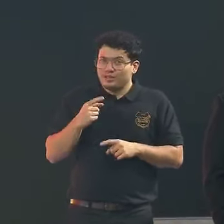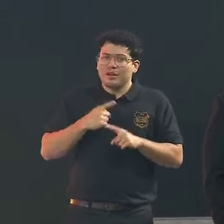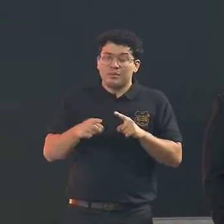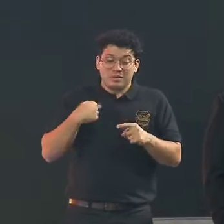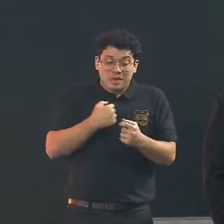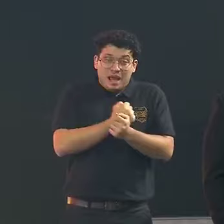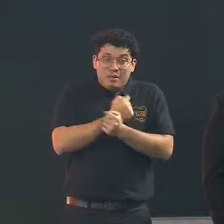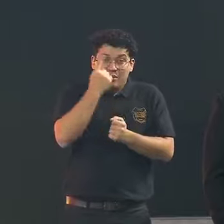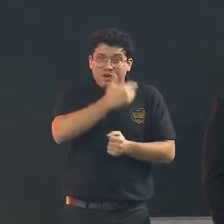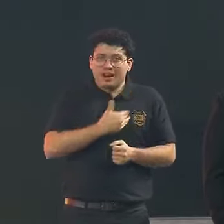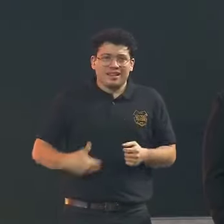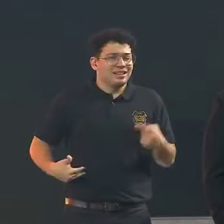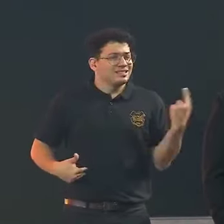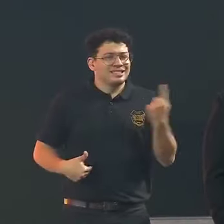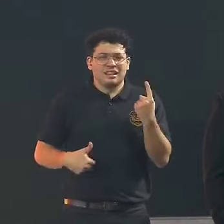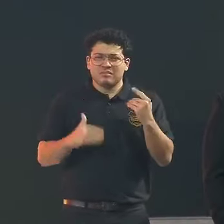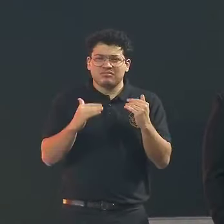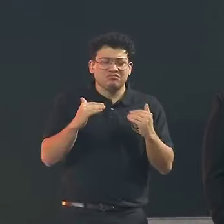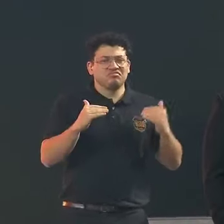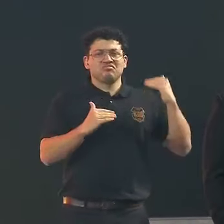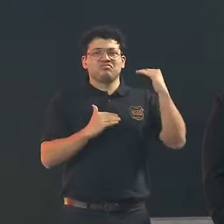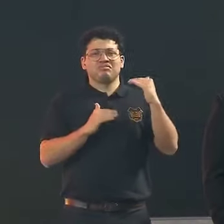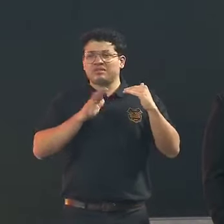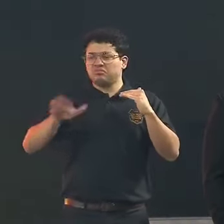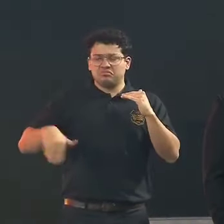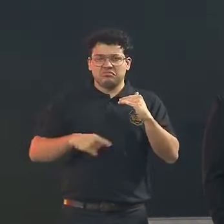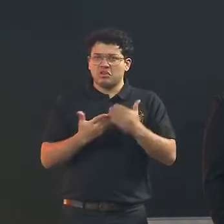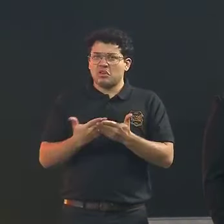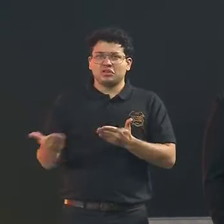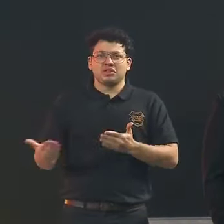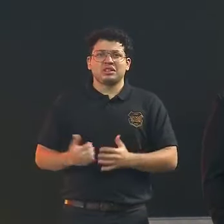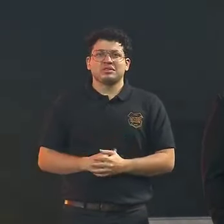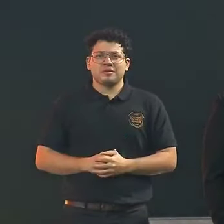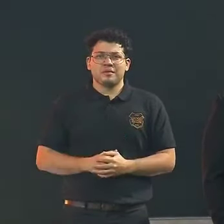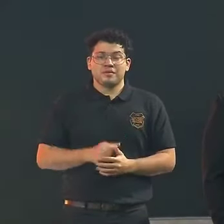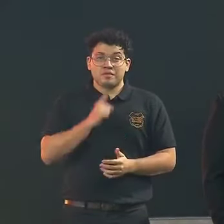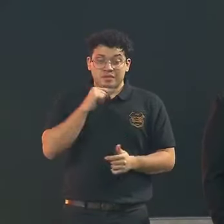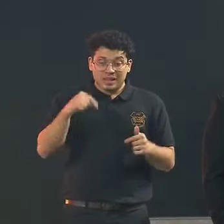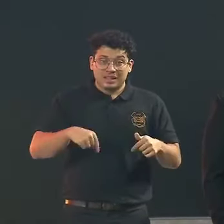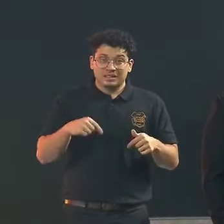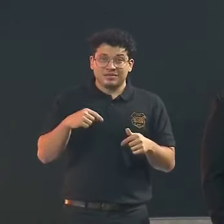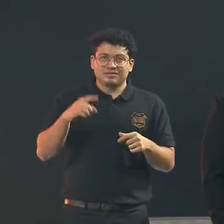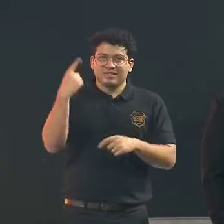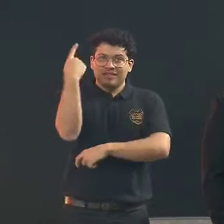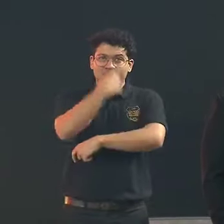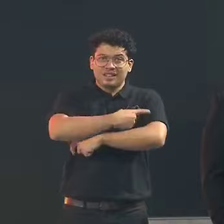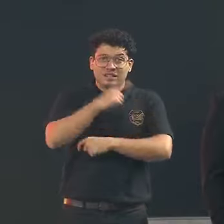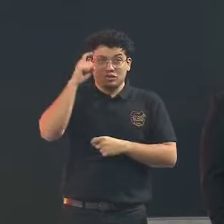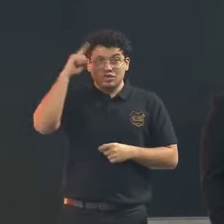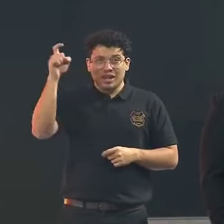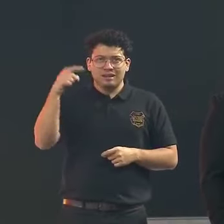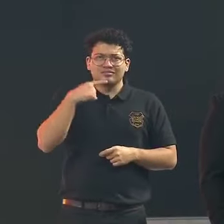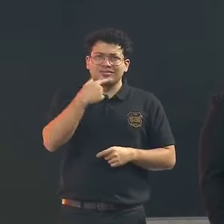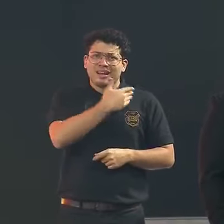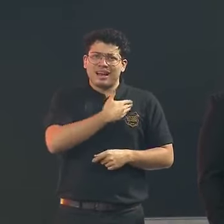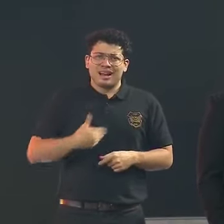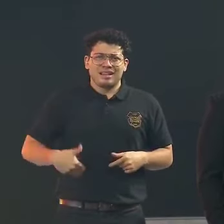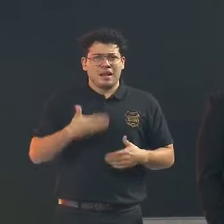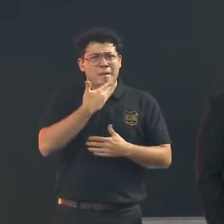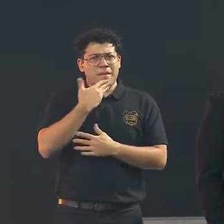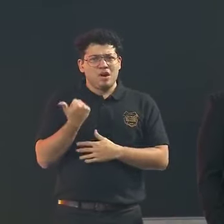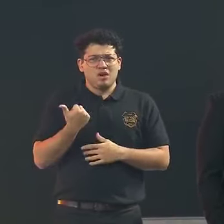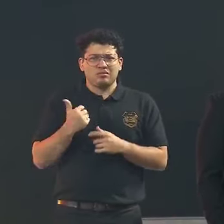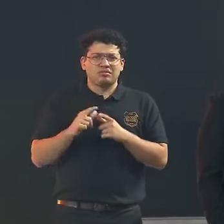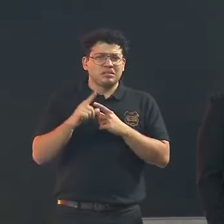de cualquier cosa. Hoy, en esta fecha soñada, tenemos un mejor Herediano, lejos de cierres y